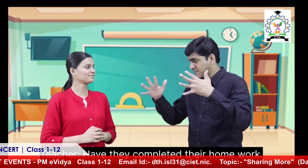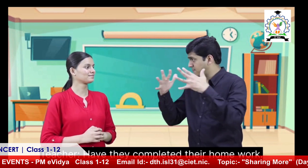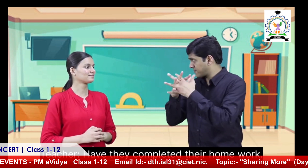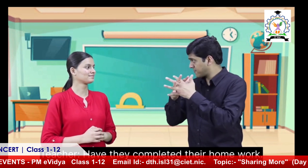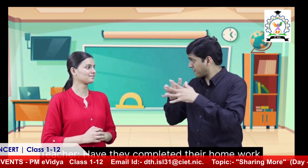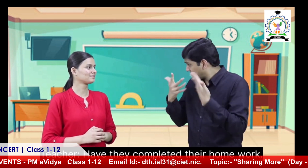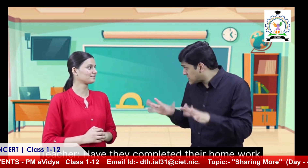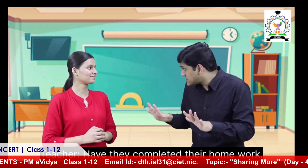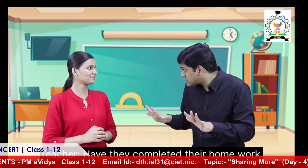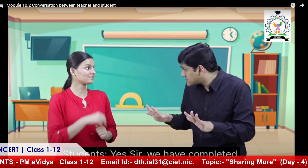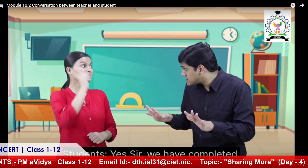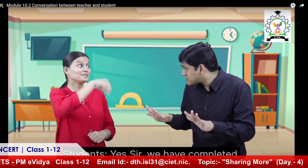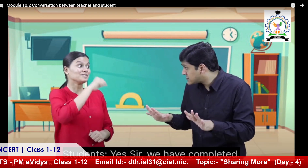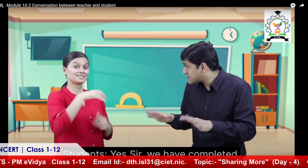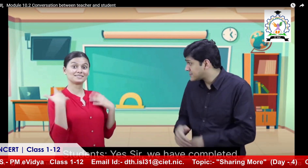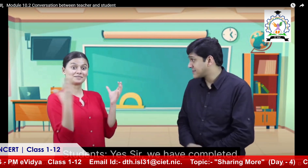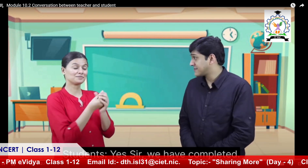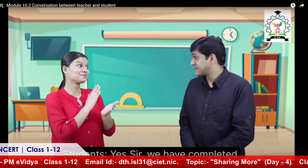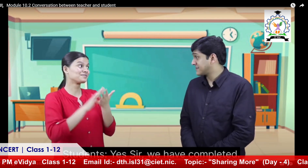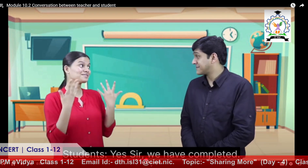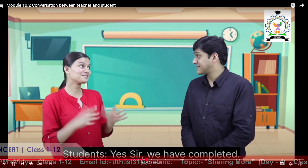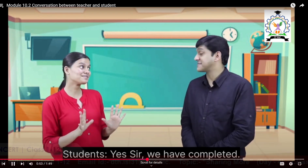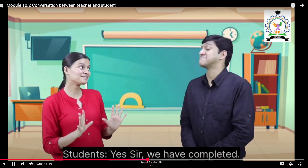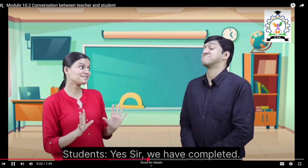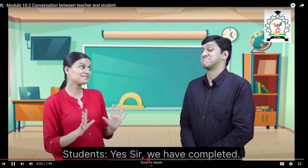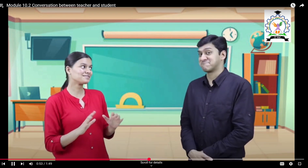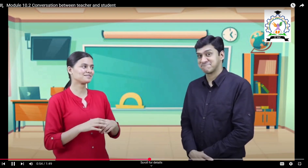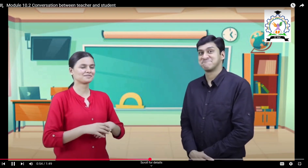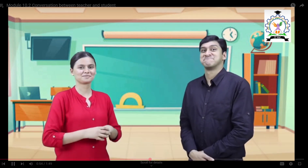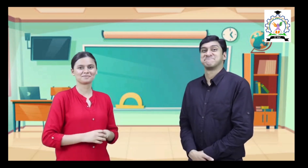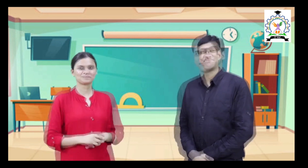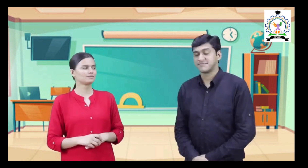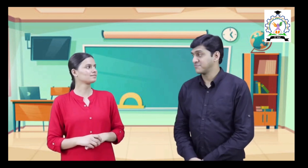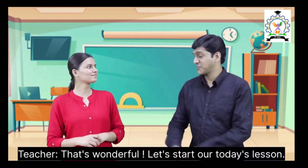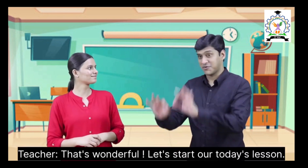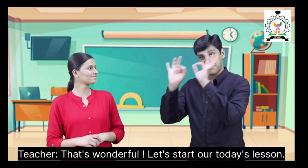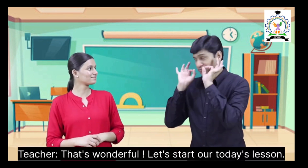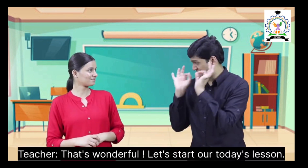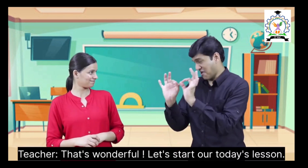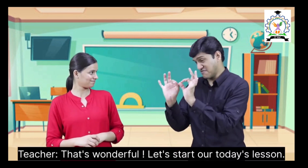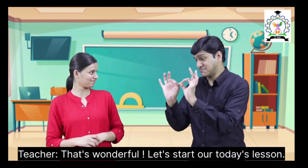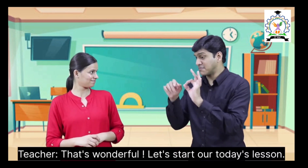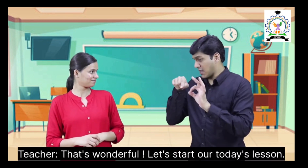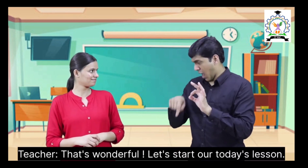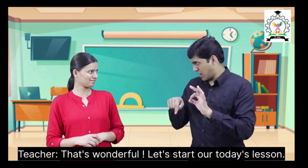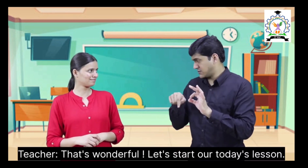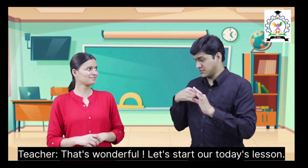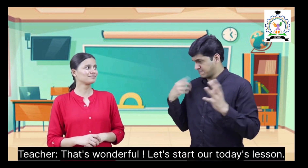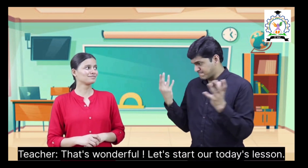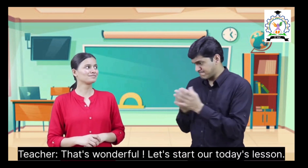क्या आप सभी ने अपना होमवर्क किया है? हाँ हाँ बिल्कुल, हम सभी ने अपना होमवर्क किया है। बहुत